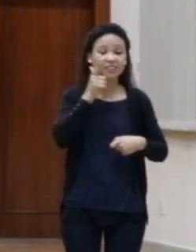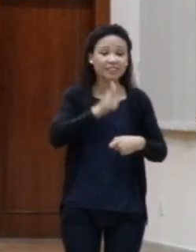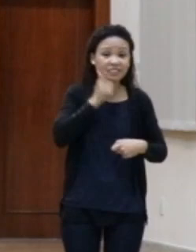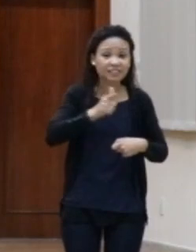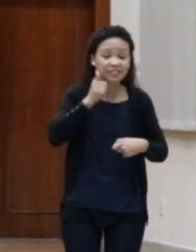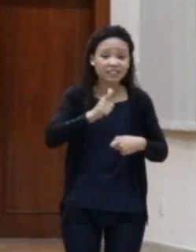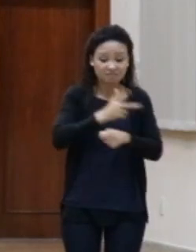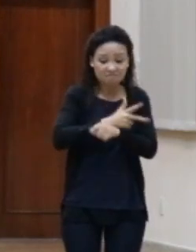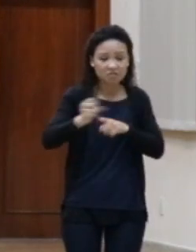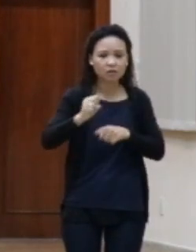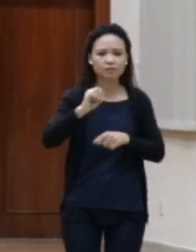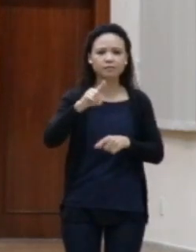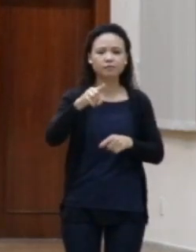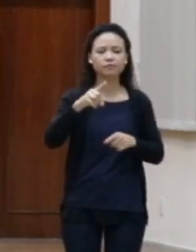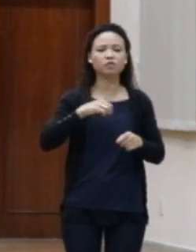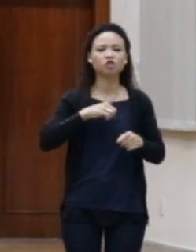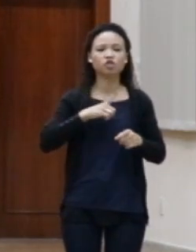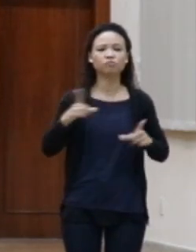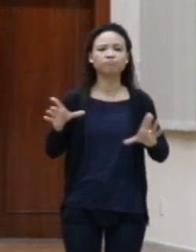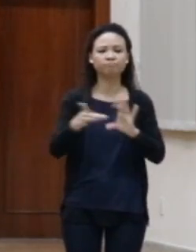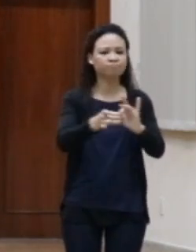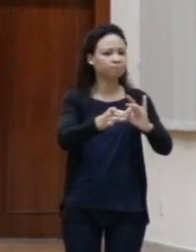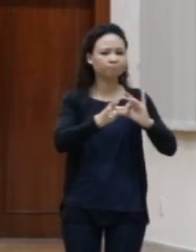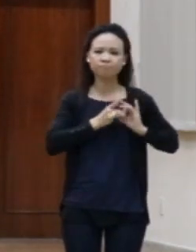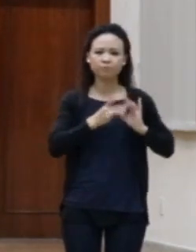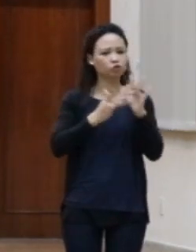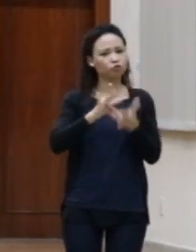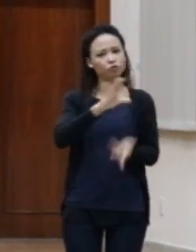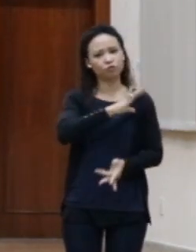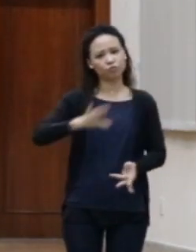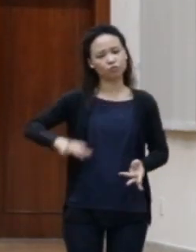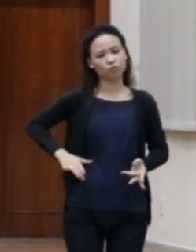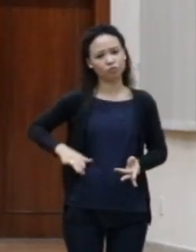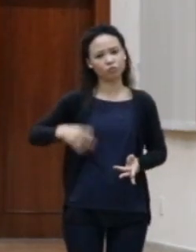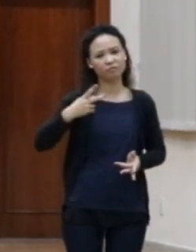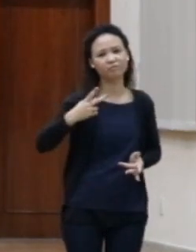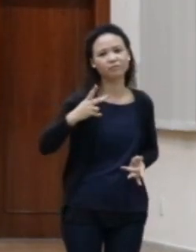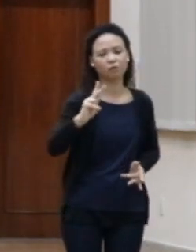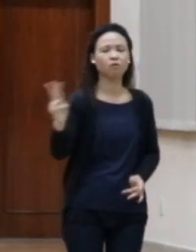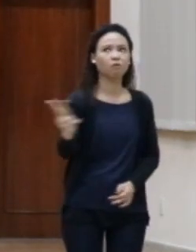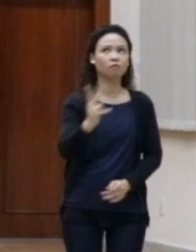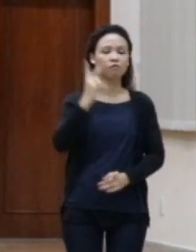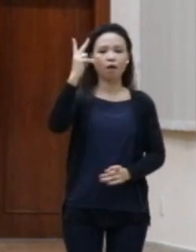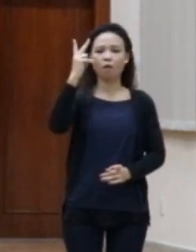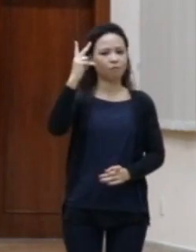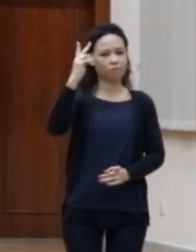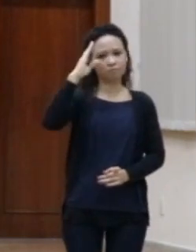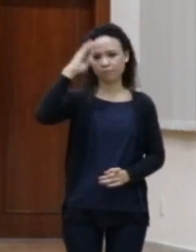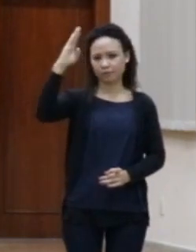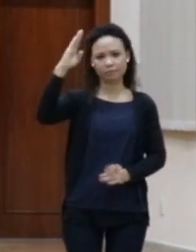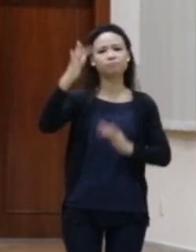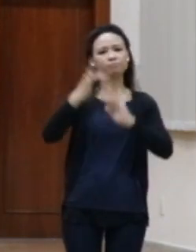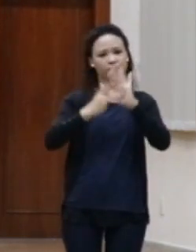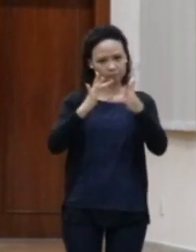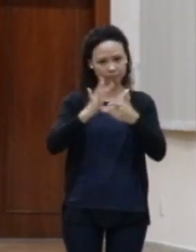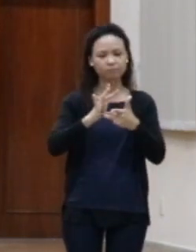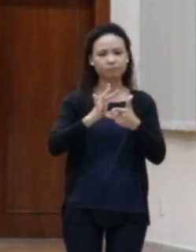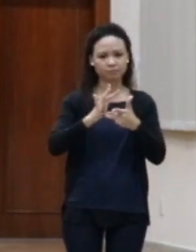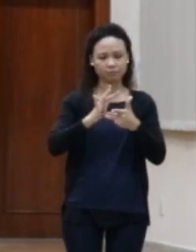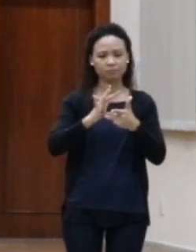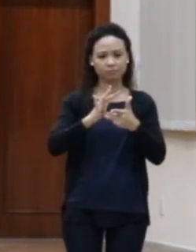em Cristo, se Cristo for o seu tesouro. Por quê? Porque o